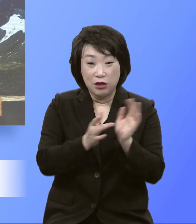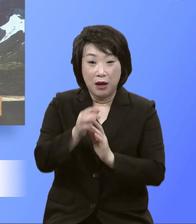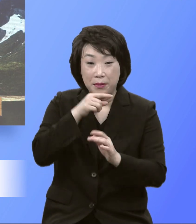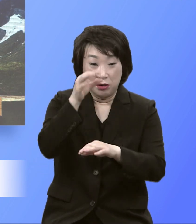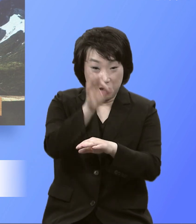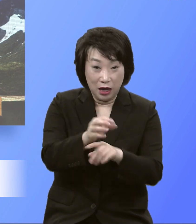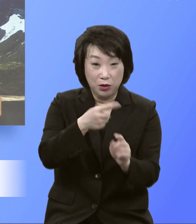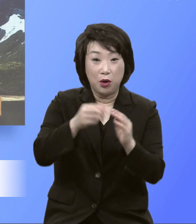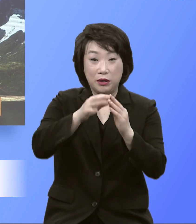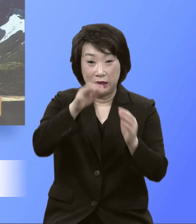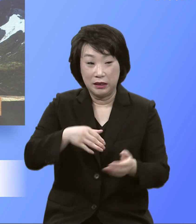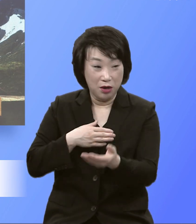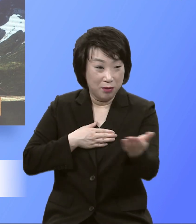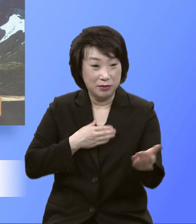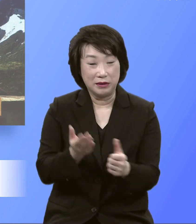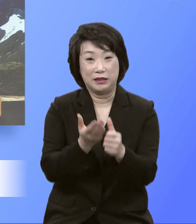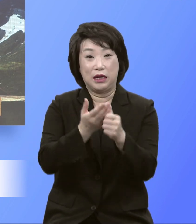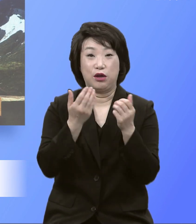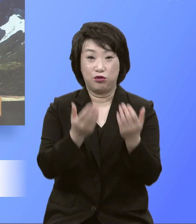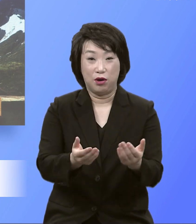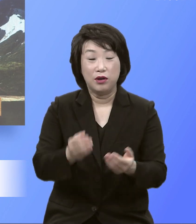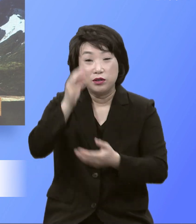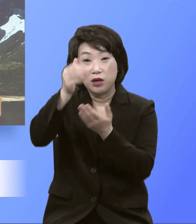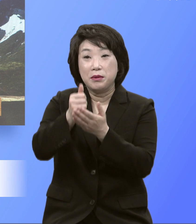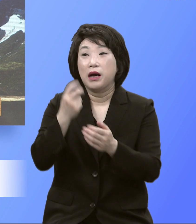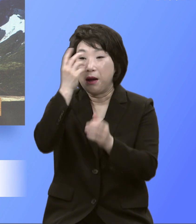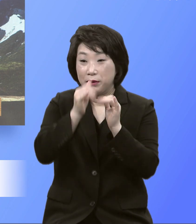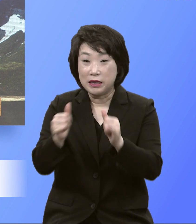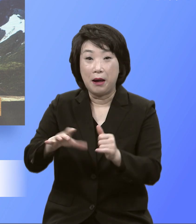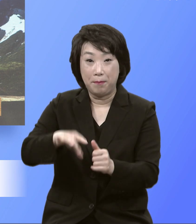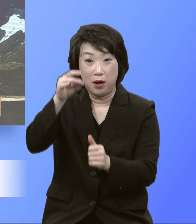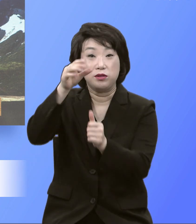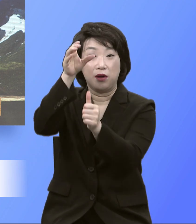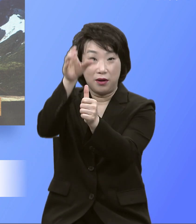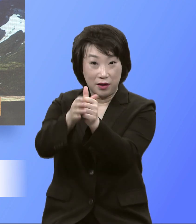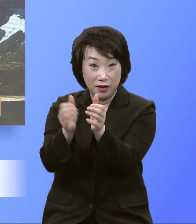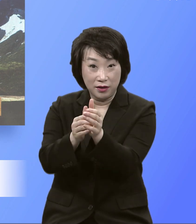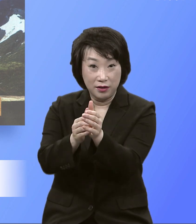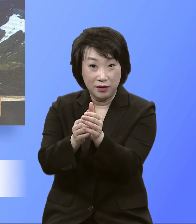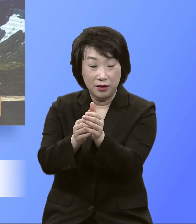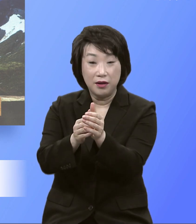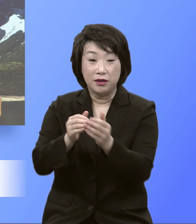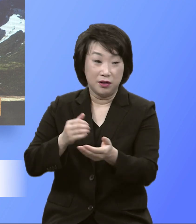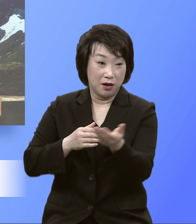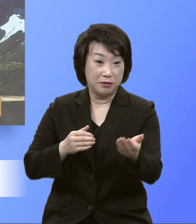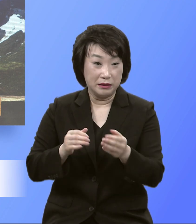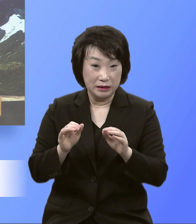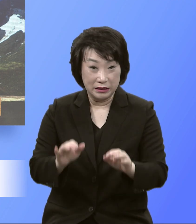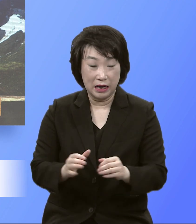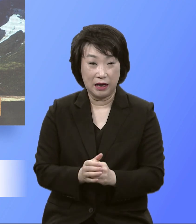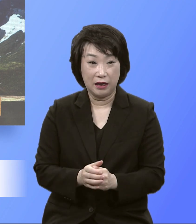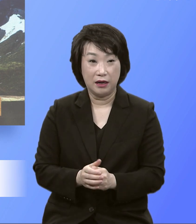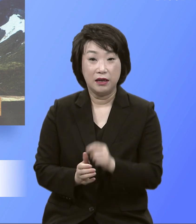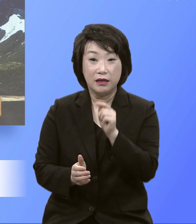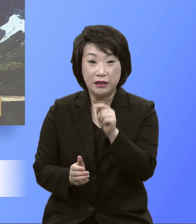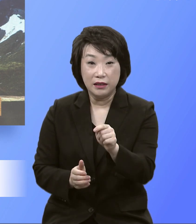교회를 치게 했다. 성령으로 감독자를 먼저 삼고. 근데 여러분, 그러니까